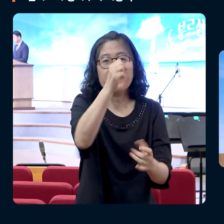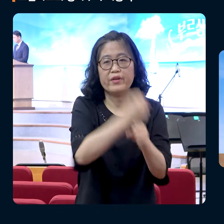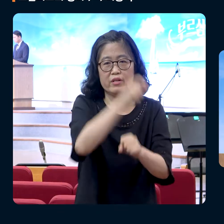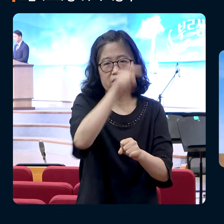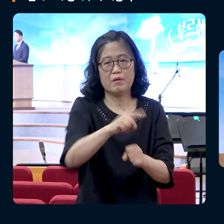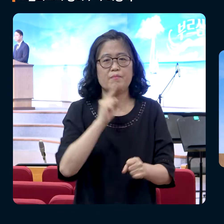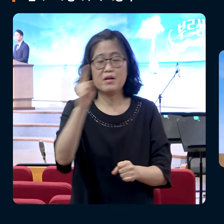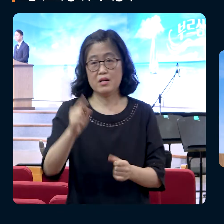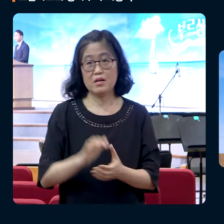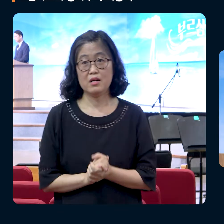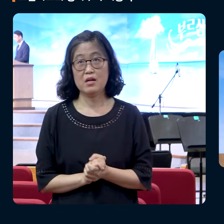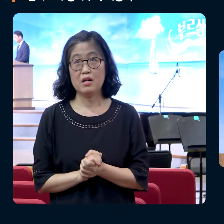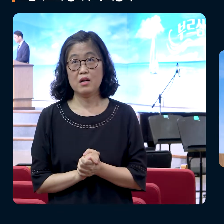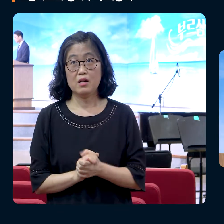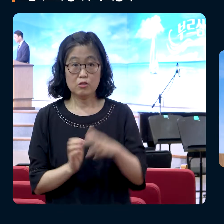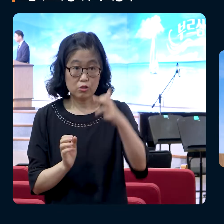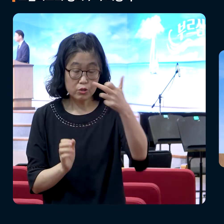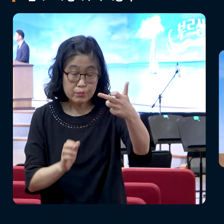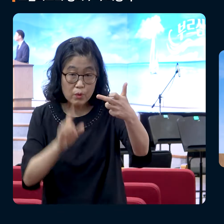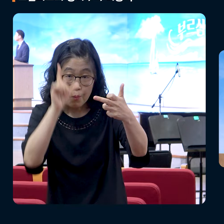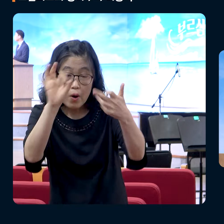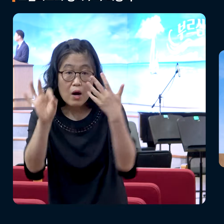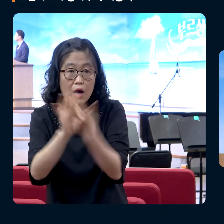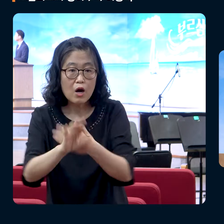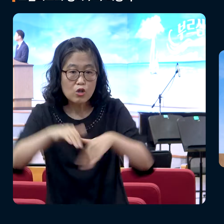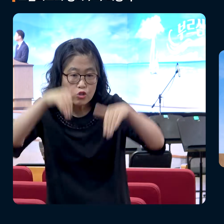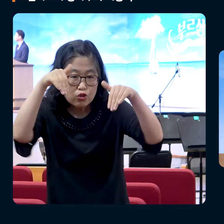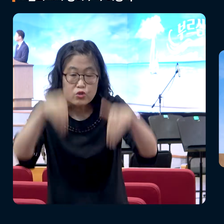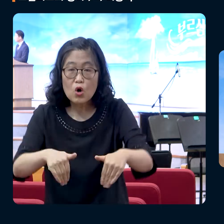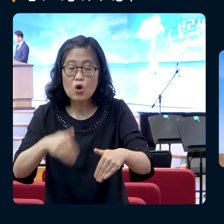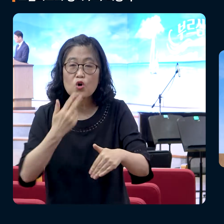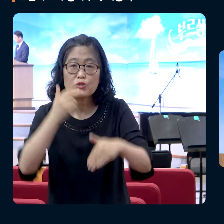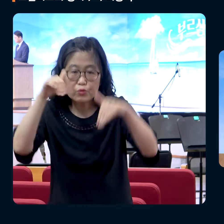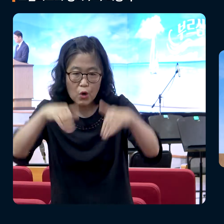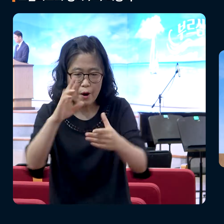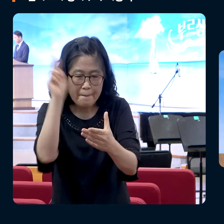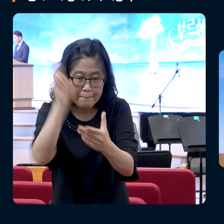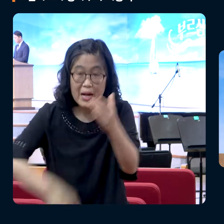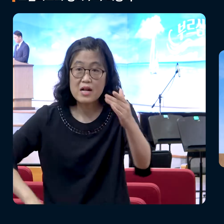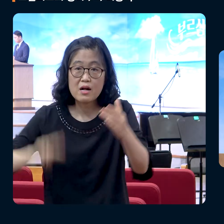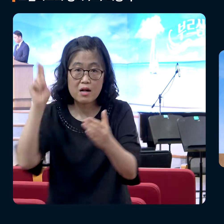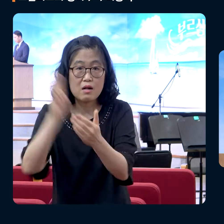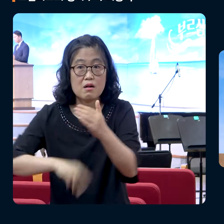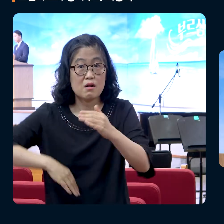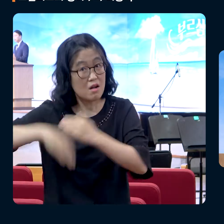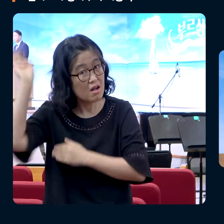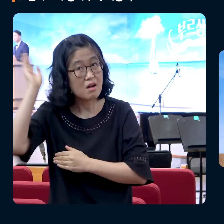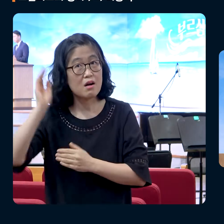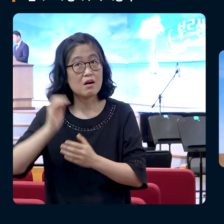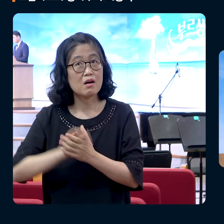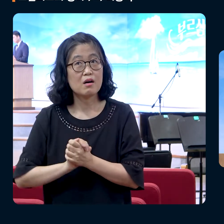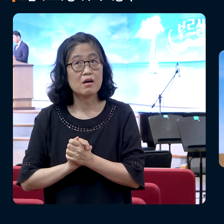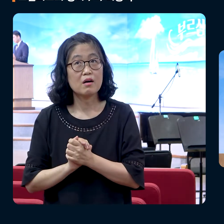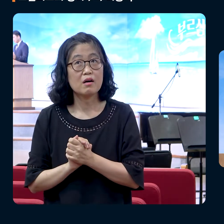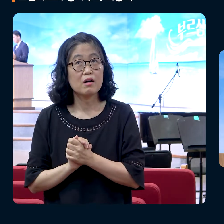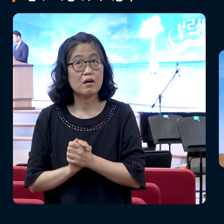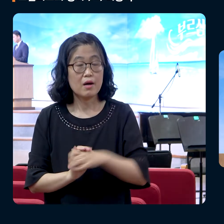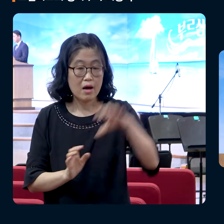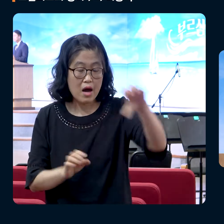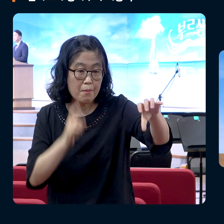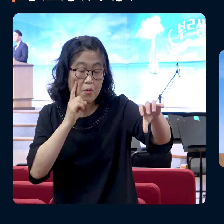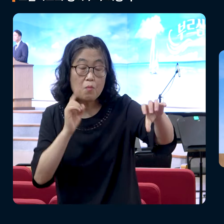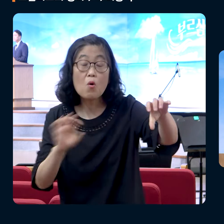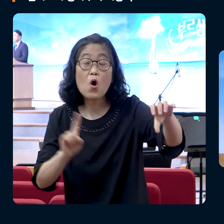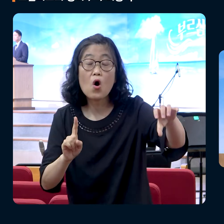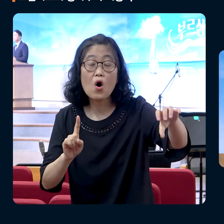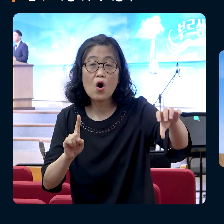것입니다. 여러분, 17절을 보시면 요셉이 종으로 팔려간 기록을 지금 하고 있거든요. 그리고 앞에 뭐라고 하고 있냐면